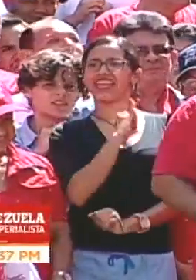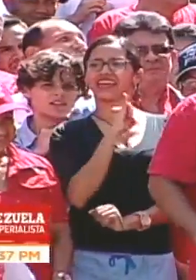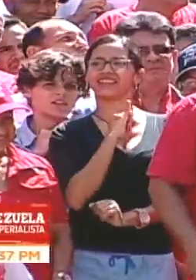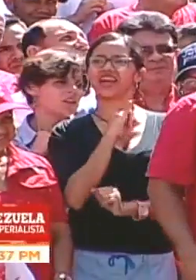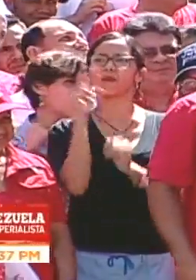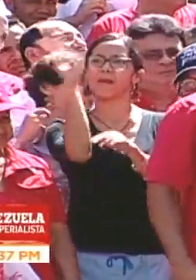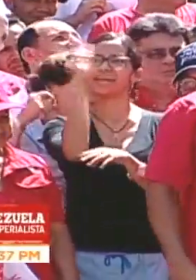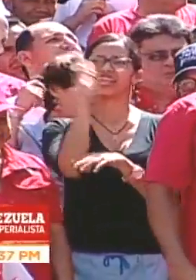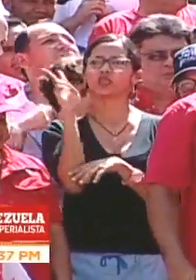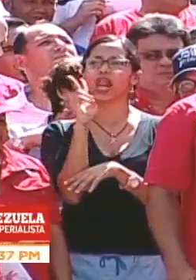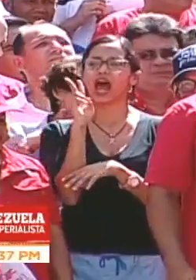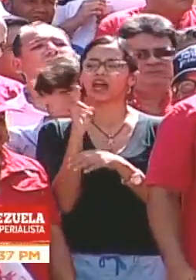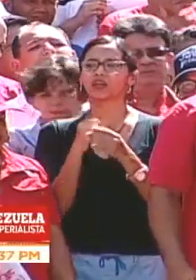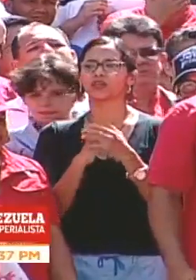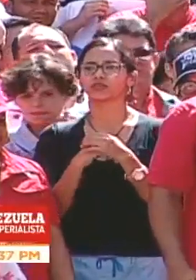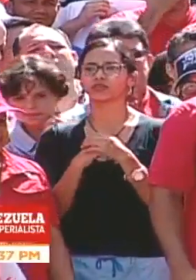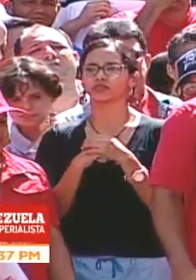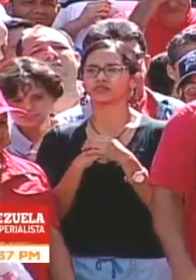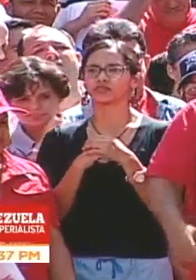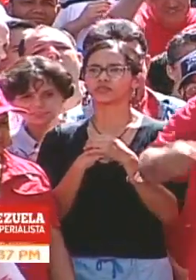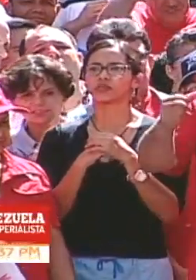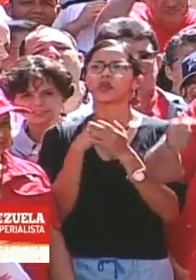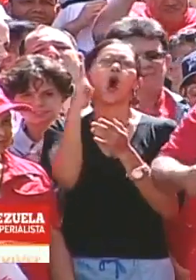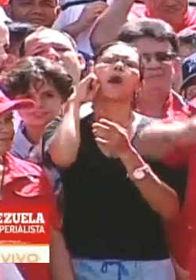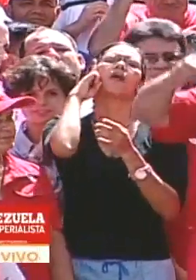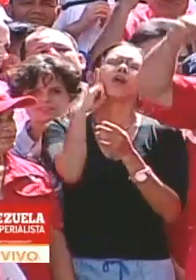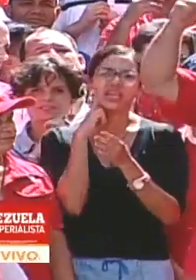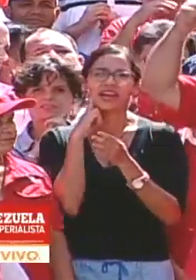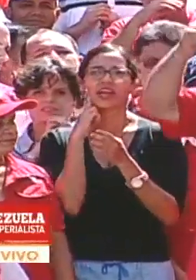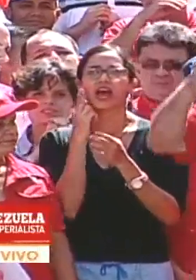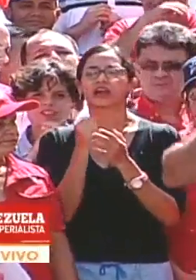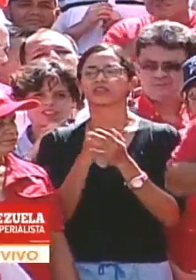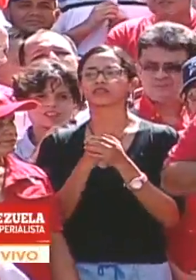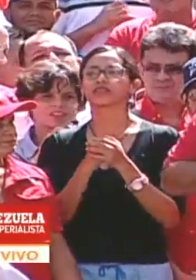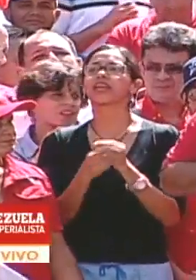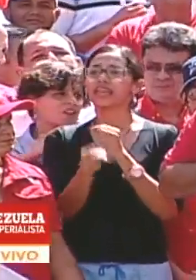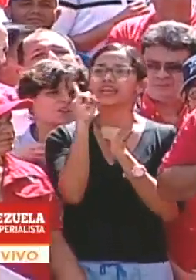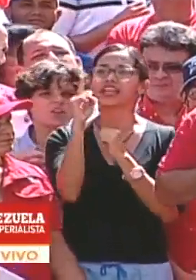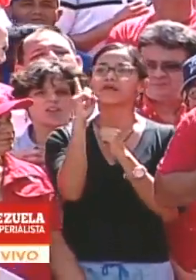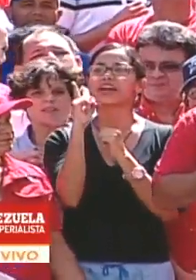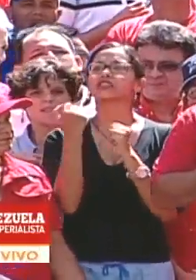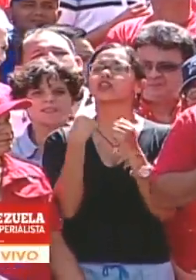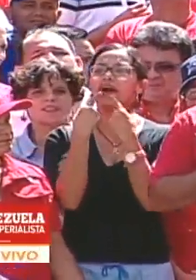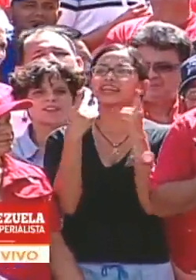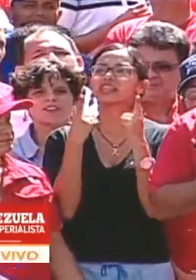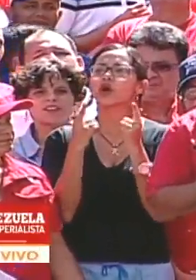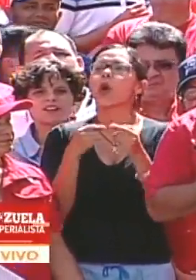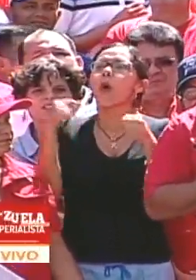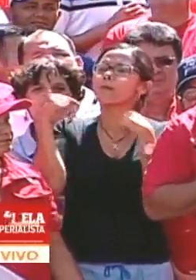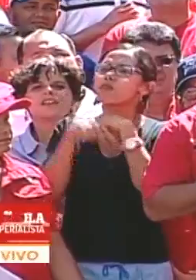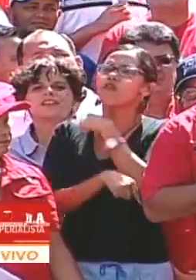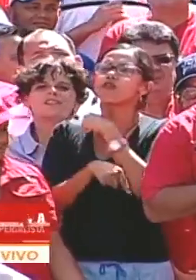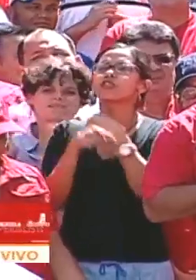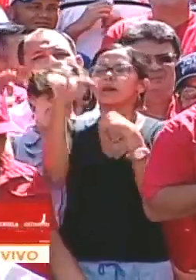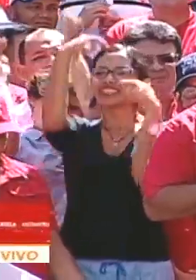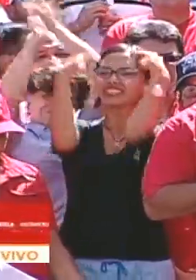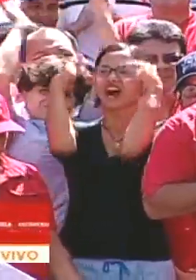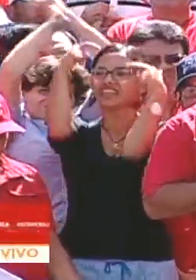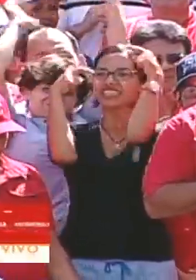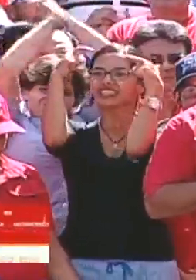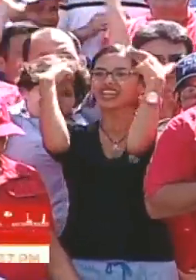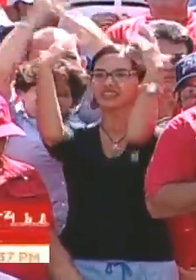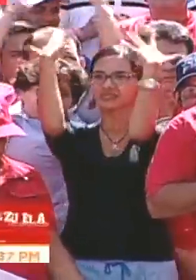como venezolanos, como bolivarianos y además, yo debo decirlo, como profundamente